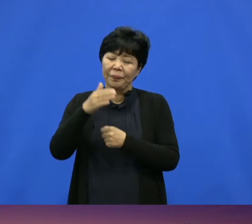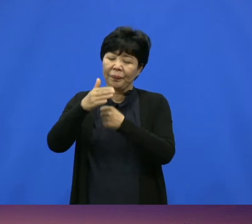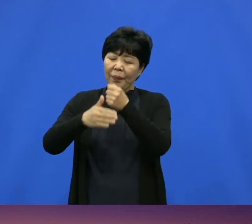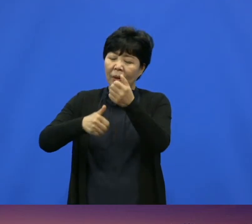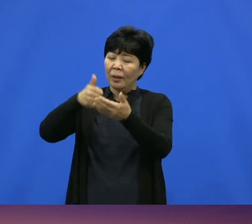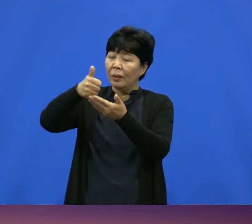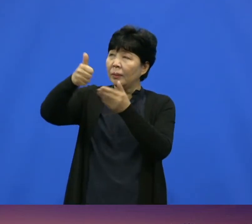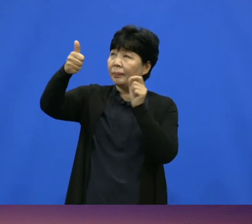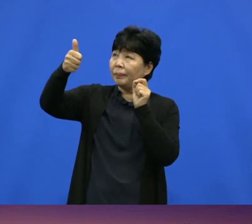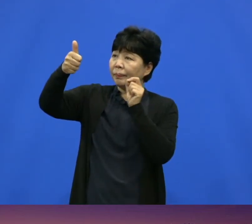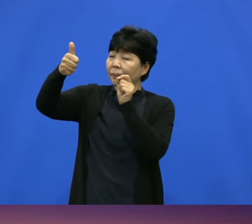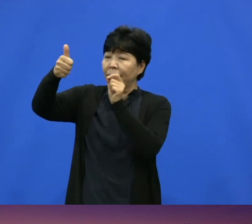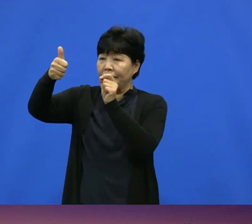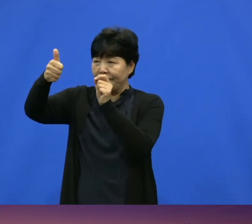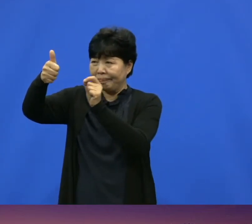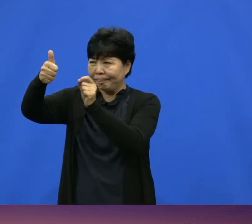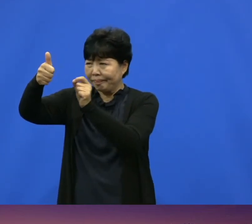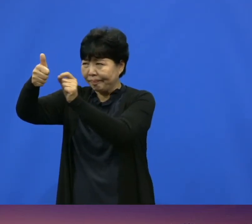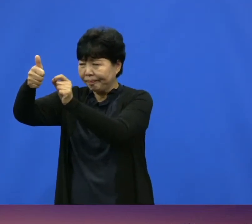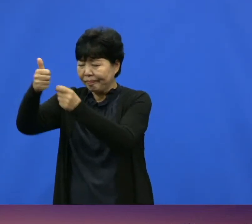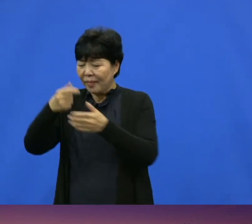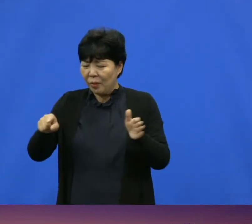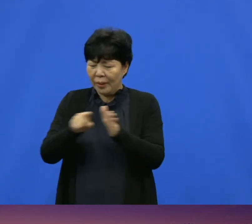하나님께 가까이 하기 위해서 힘을 써야 돼요.